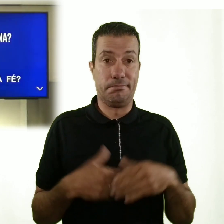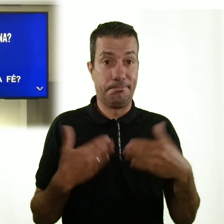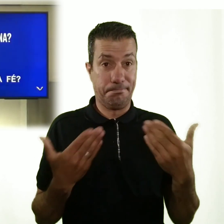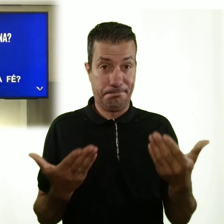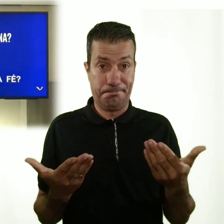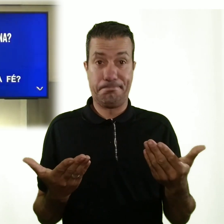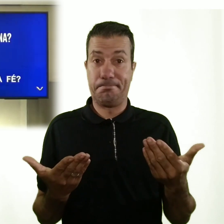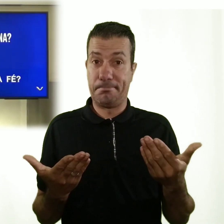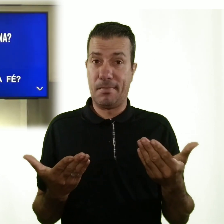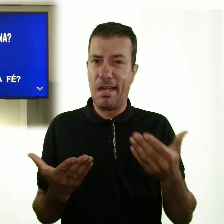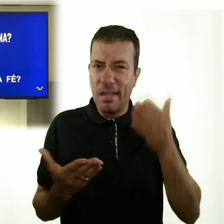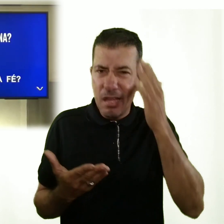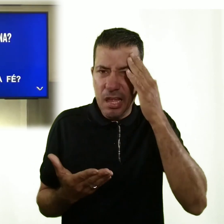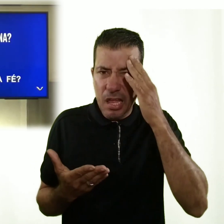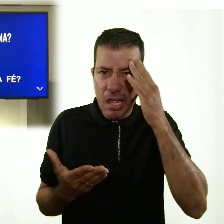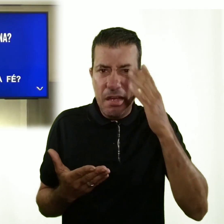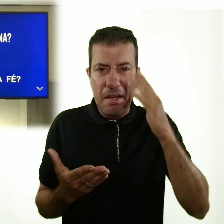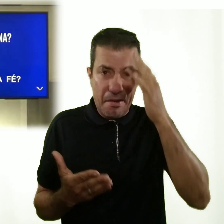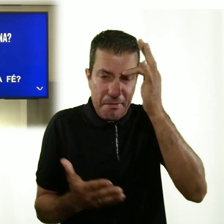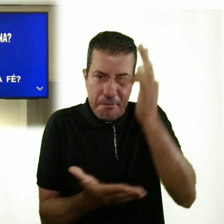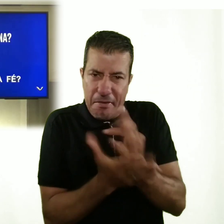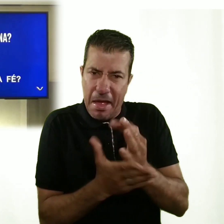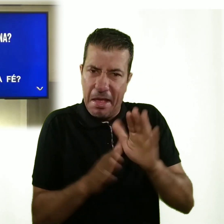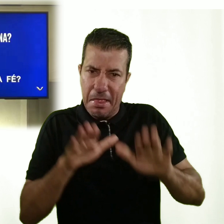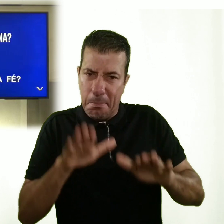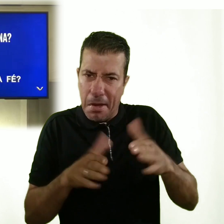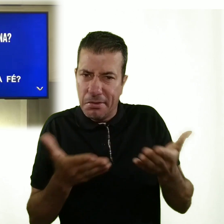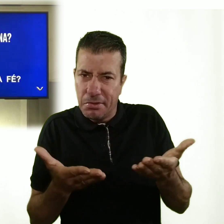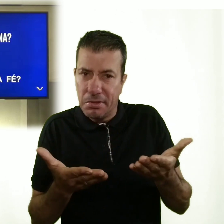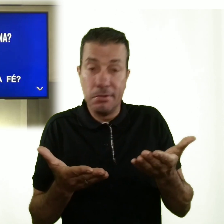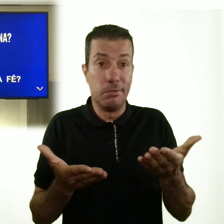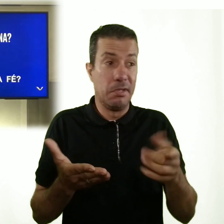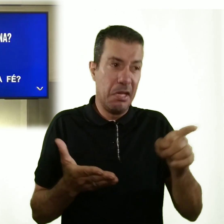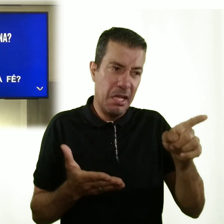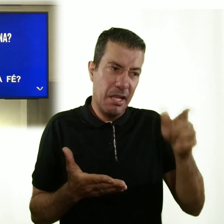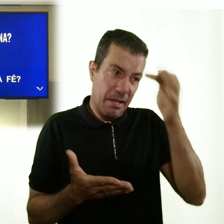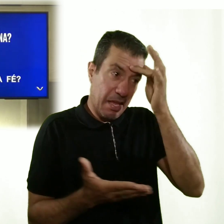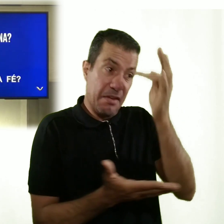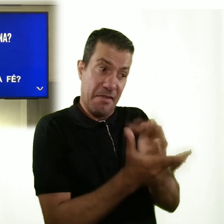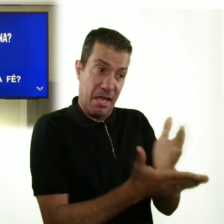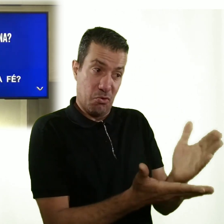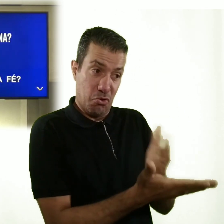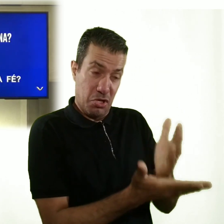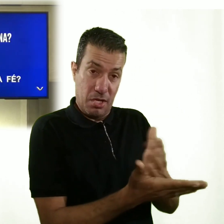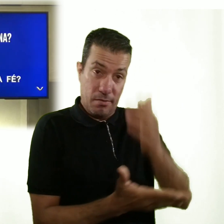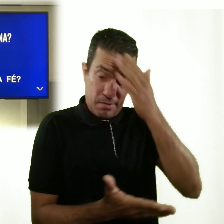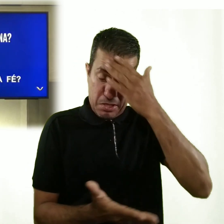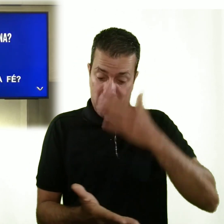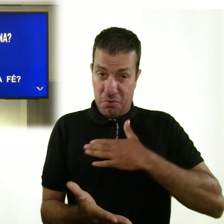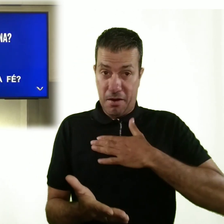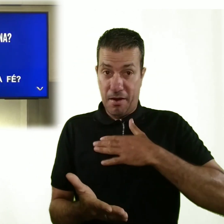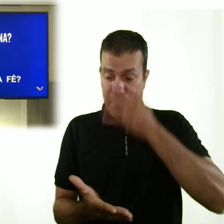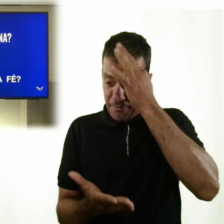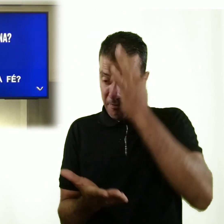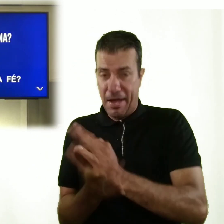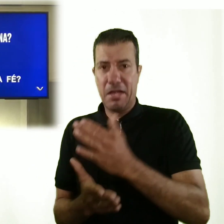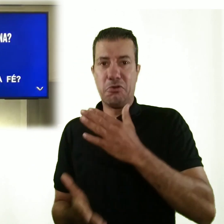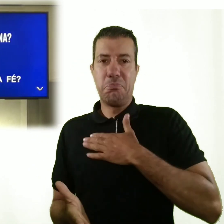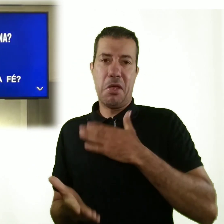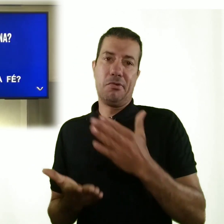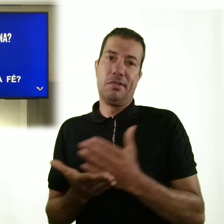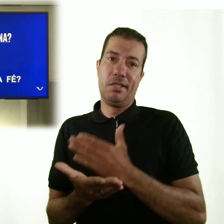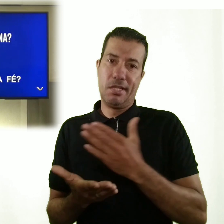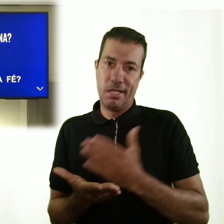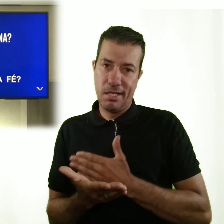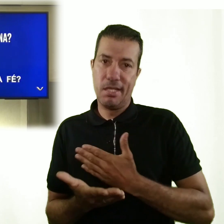Será que tudo depende da fé? Ele tem fé no livro dele, eu tenho fé no meu. E assim nós caímos de novo nessa história